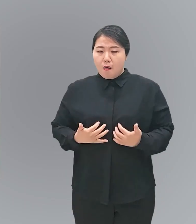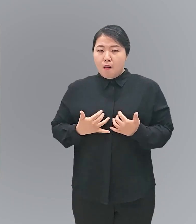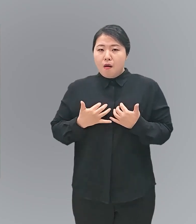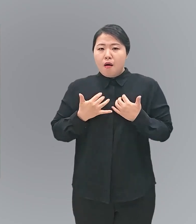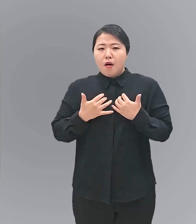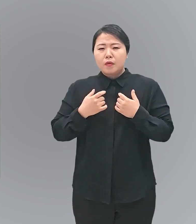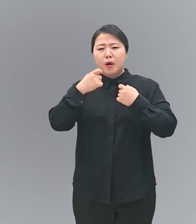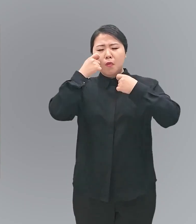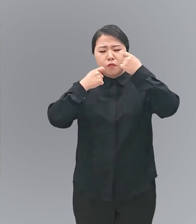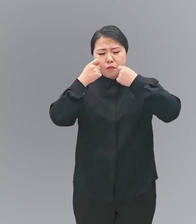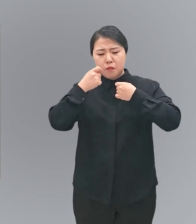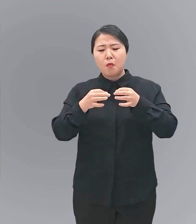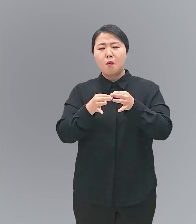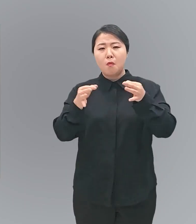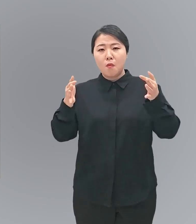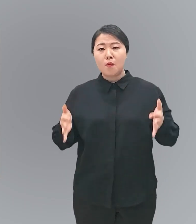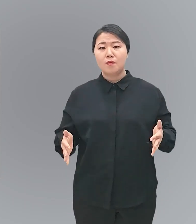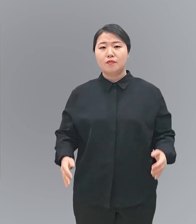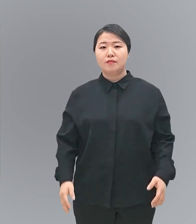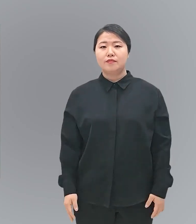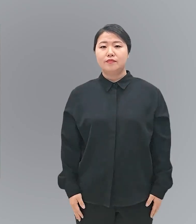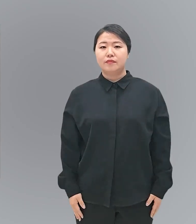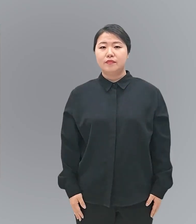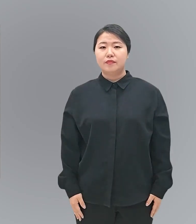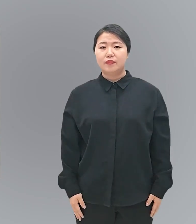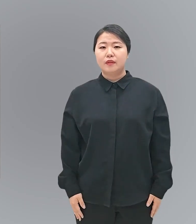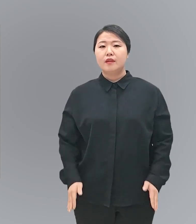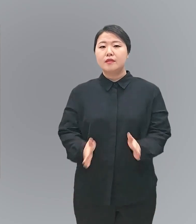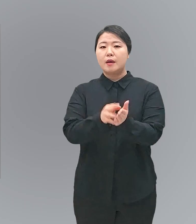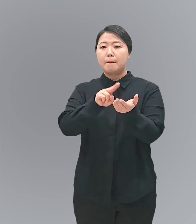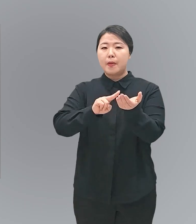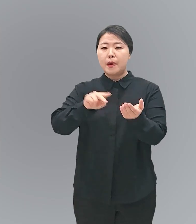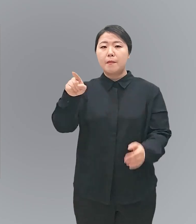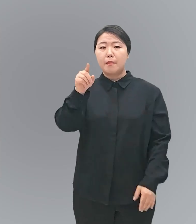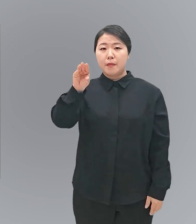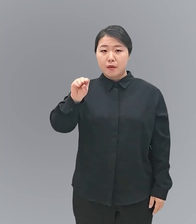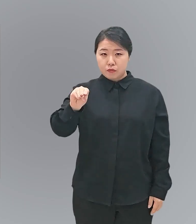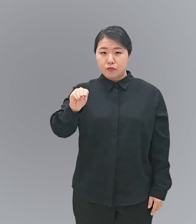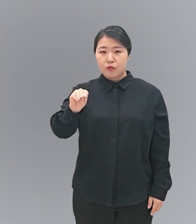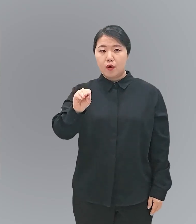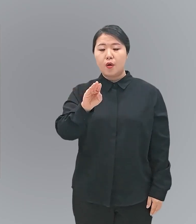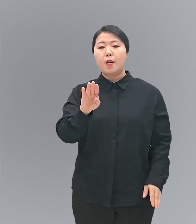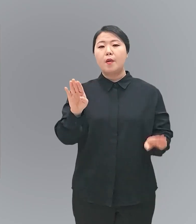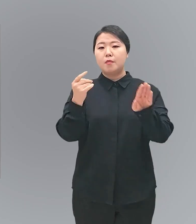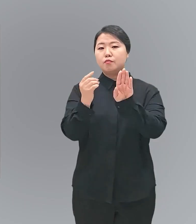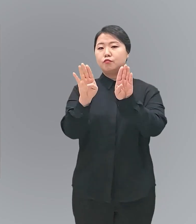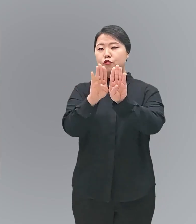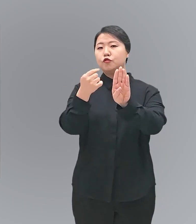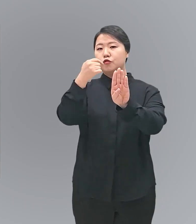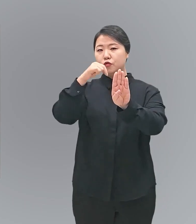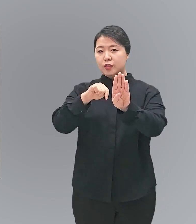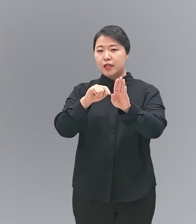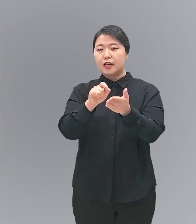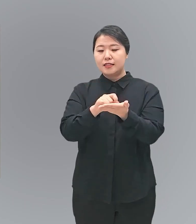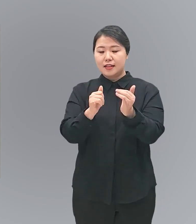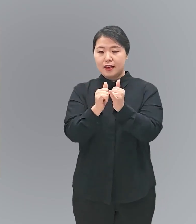이렇게 울어본 게 얼마만인지 모르겠다. 100만 부 판매를 기록한 비하인드 도어. 작가